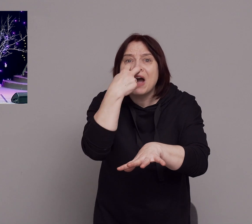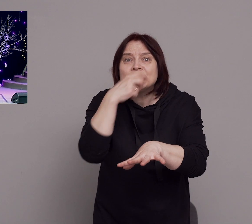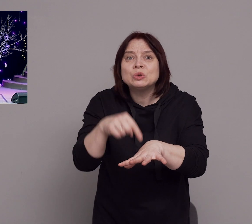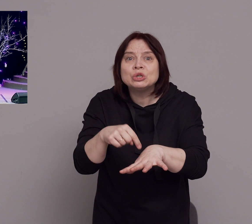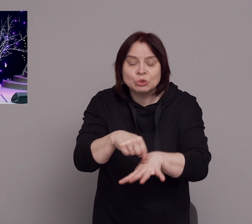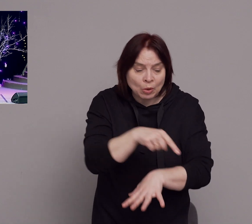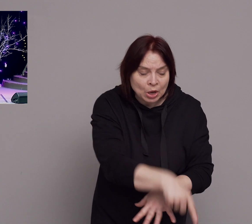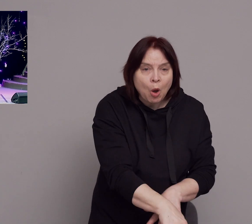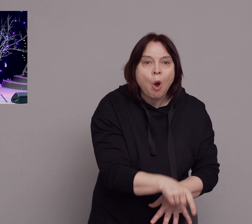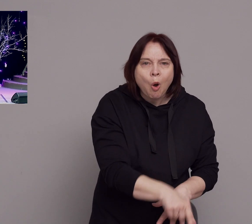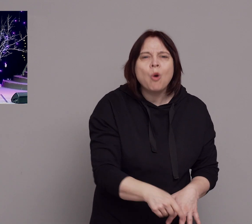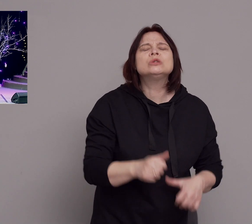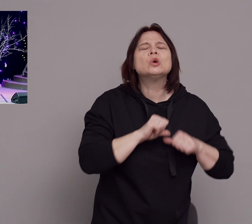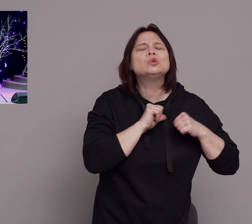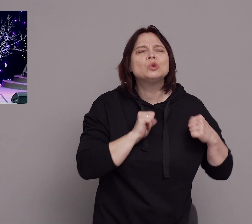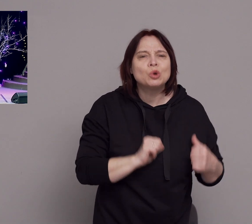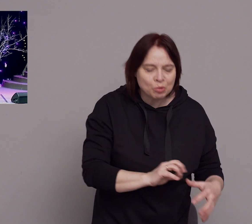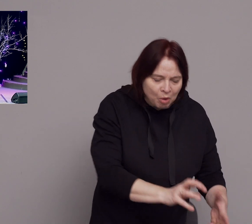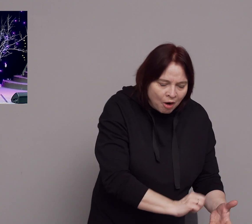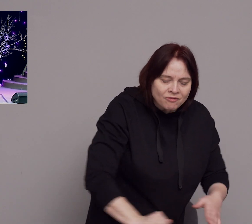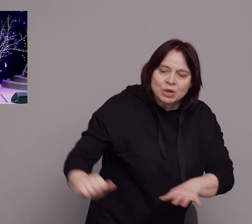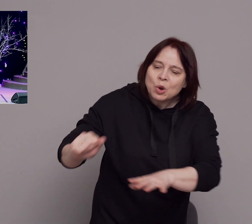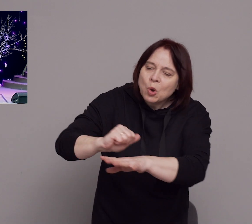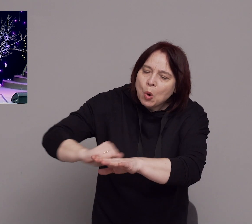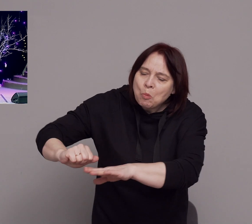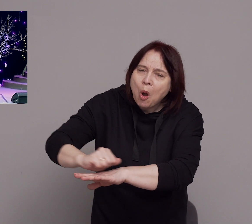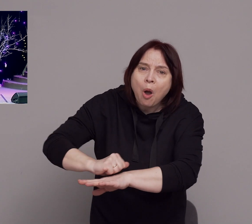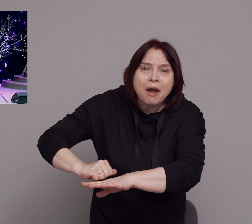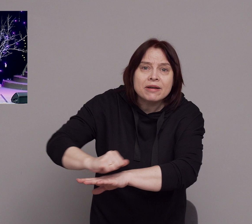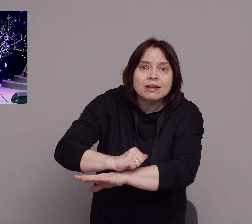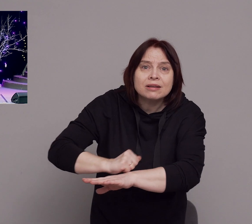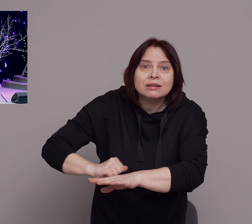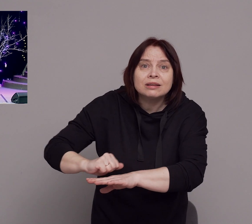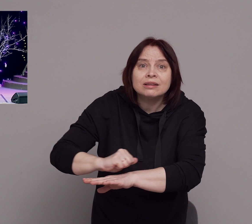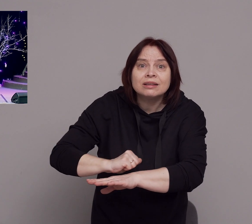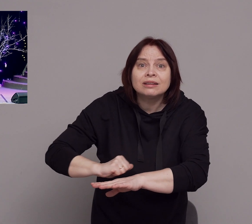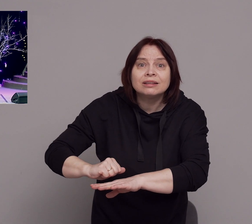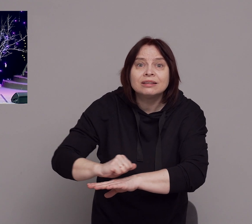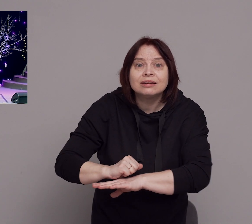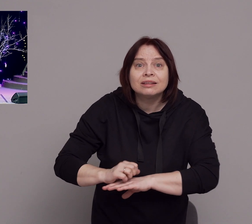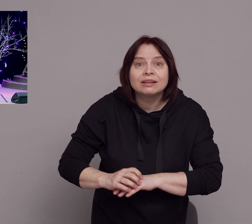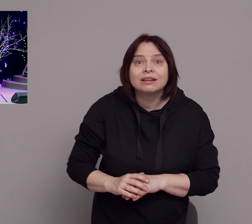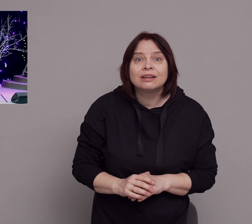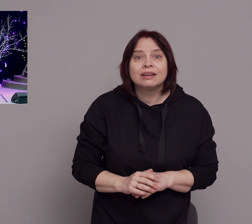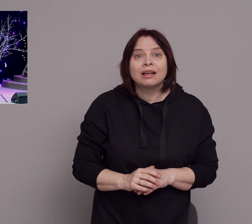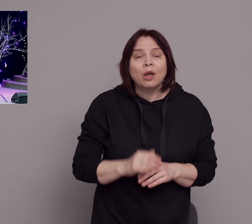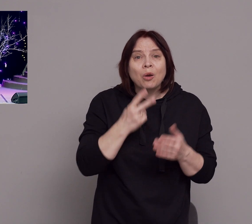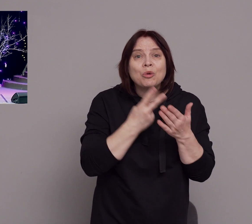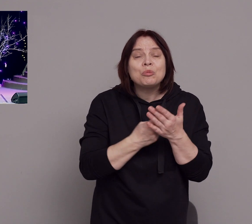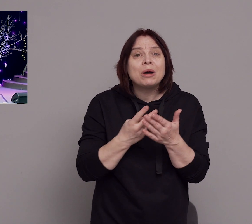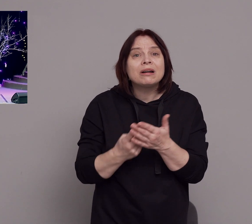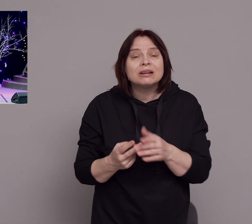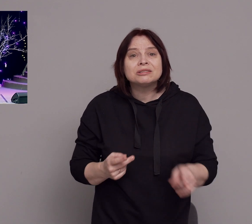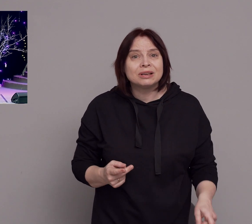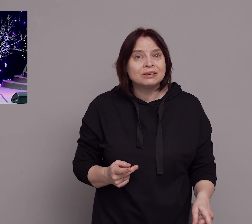И самое главное, что позволить Богу послужить нам и омыть ноги означает признать, что нас недостаточно. Это означает признать,